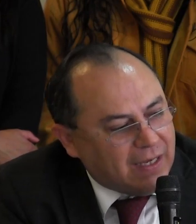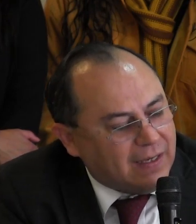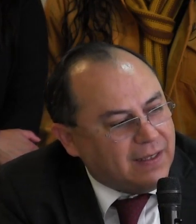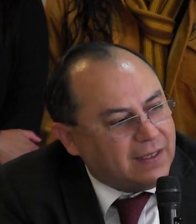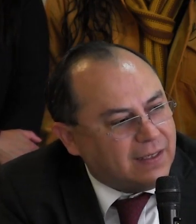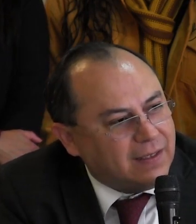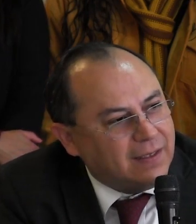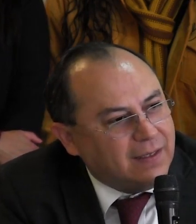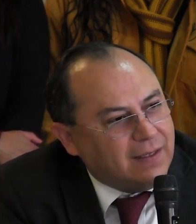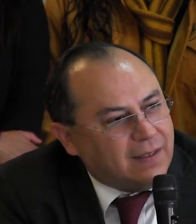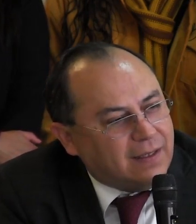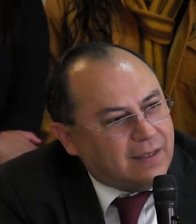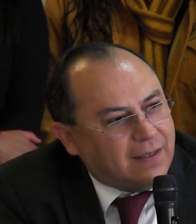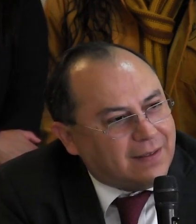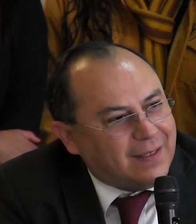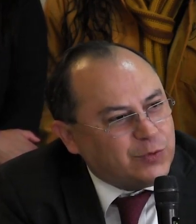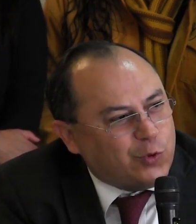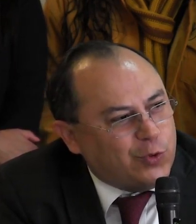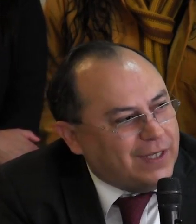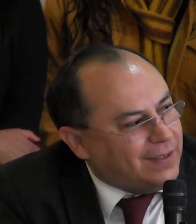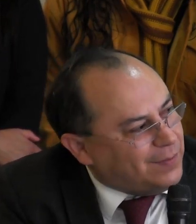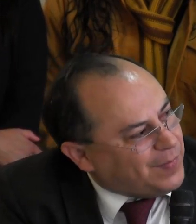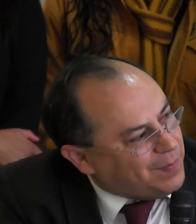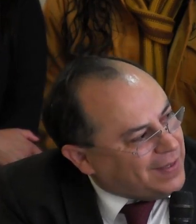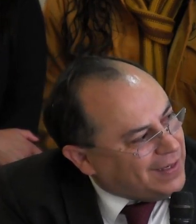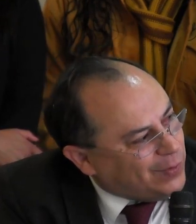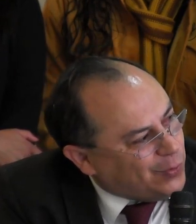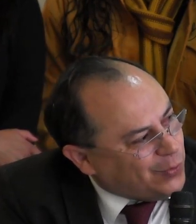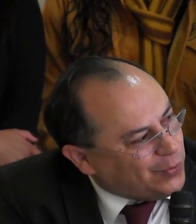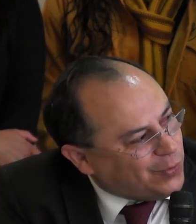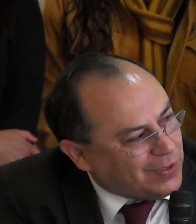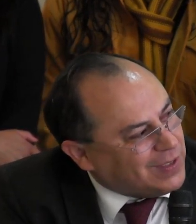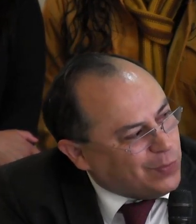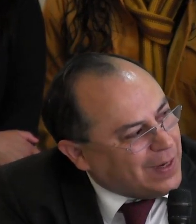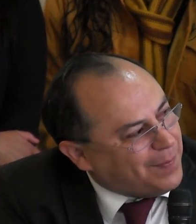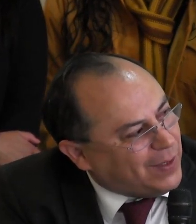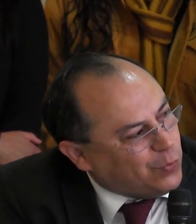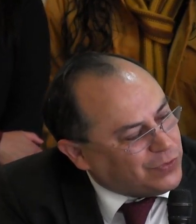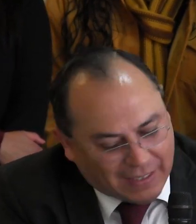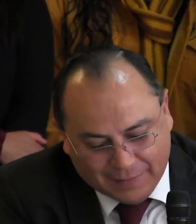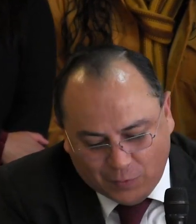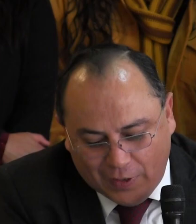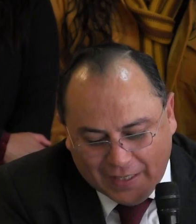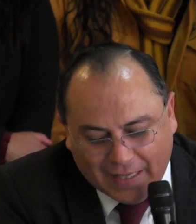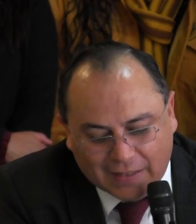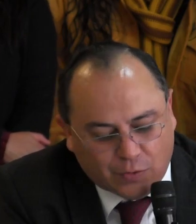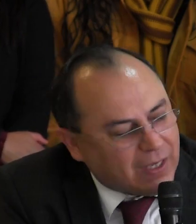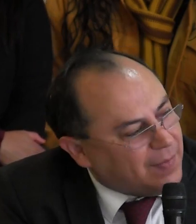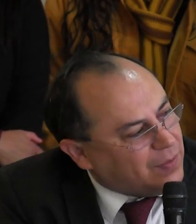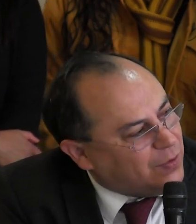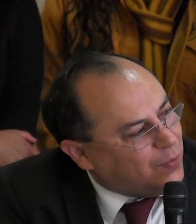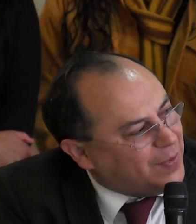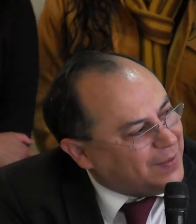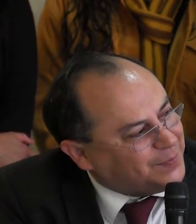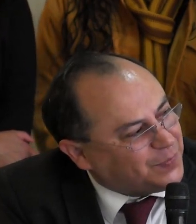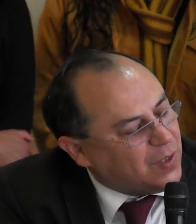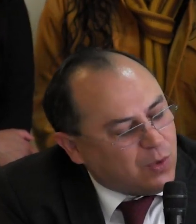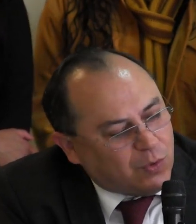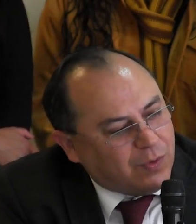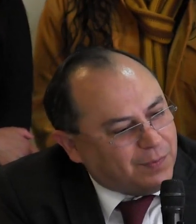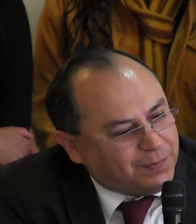como ya le dije, Ernesto Colín, bienvenido, no es ninguna pregunta. Olín, ya te estoy cambiando el